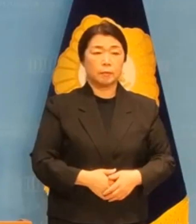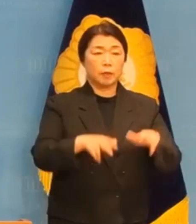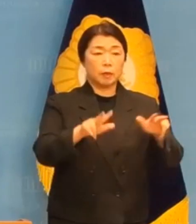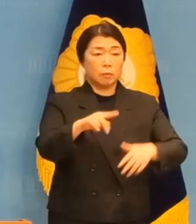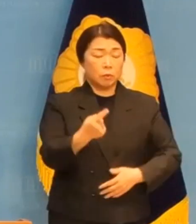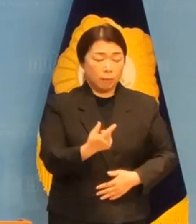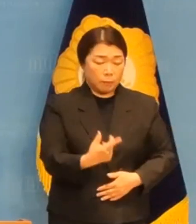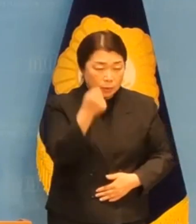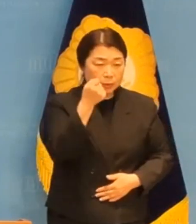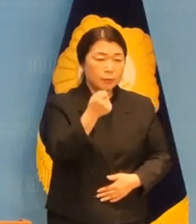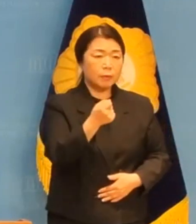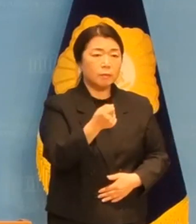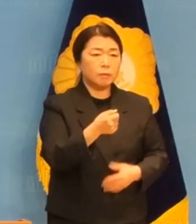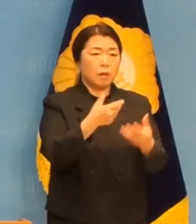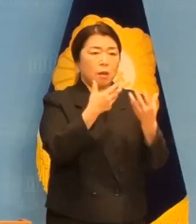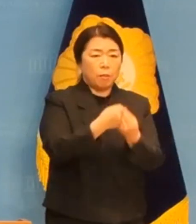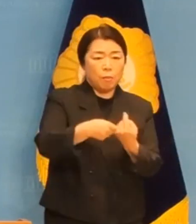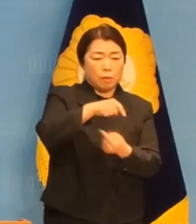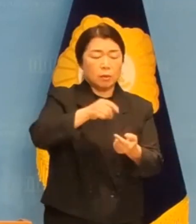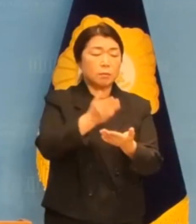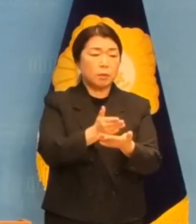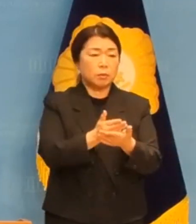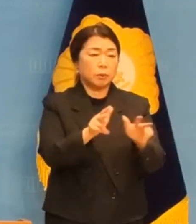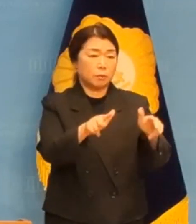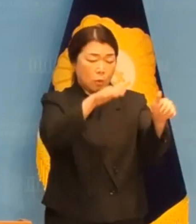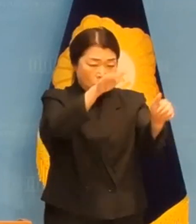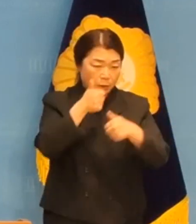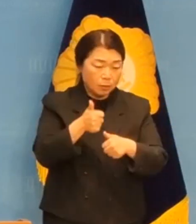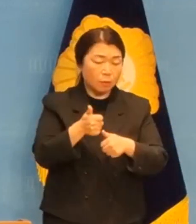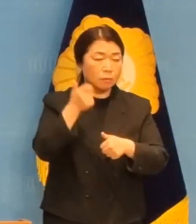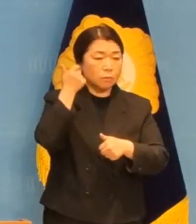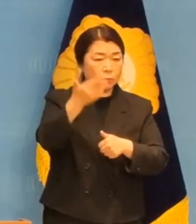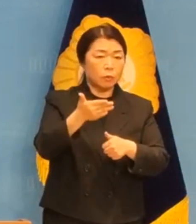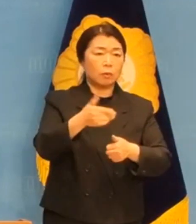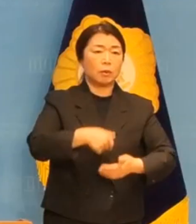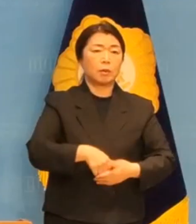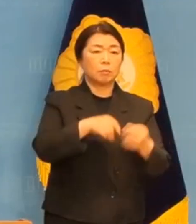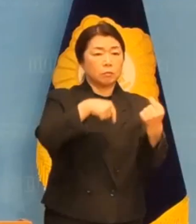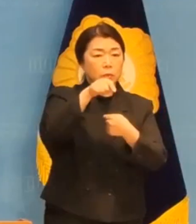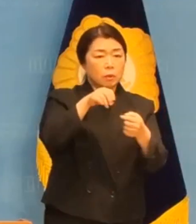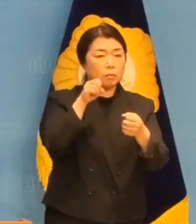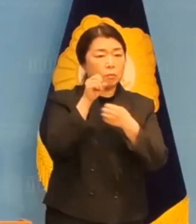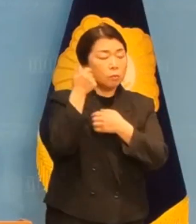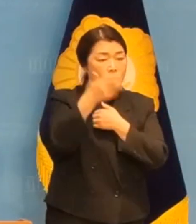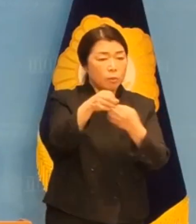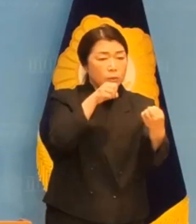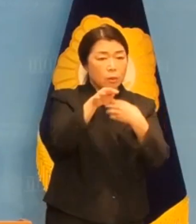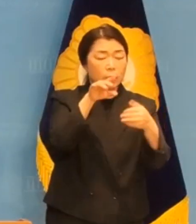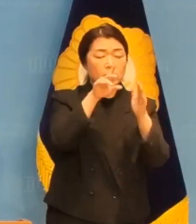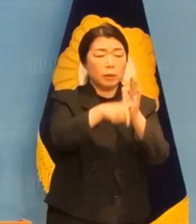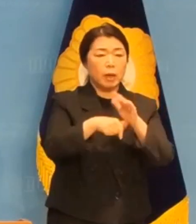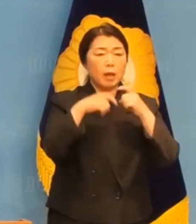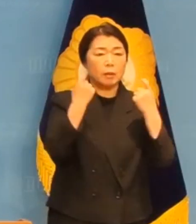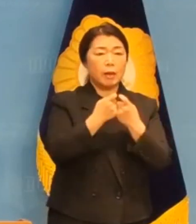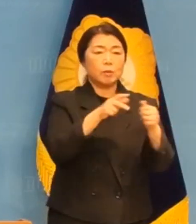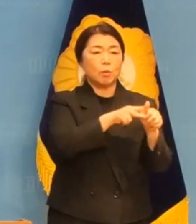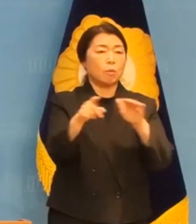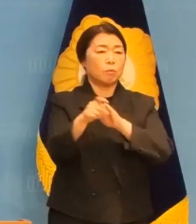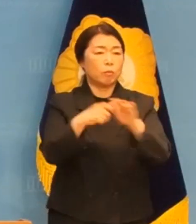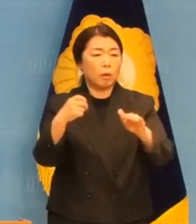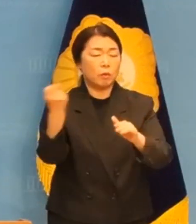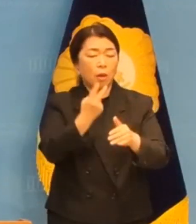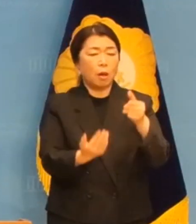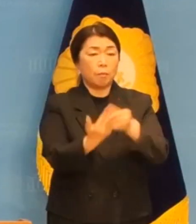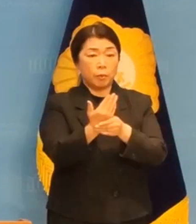비겁한 변명 대신 청문회에 나와 개인정보 유출 규모와 경위, 향후 재발 방지 대책을